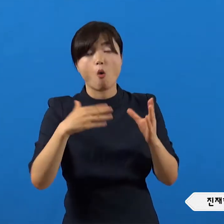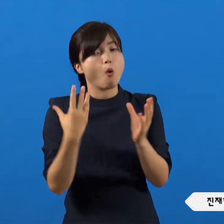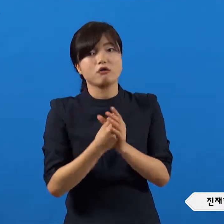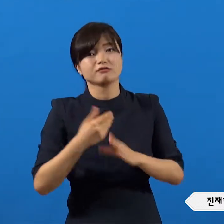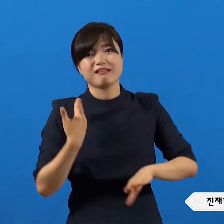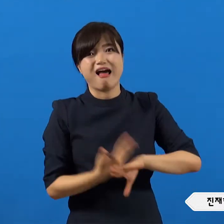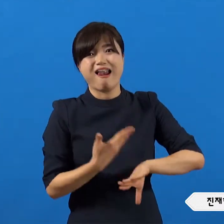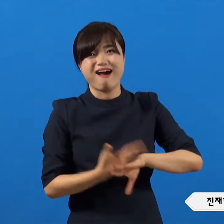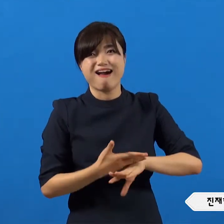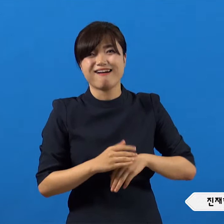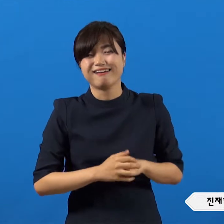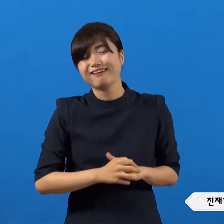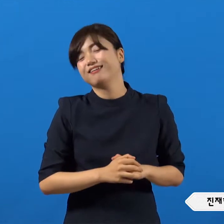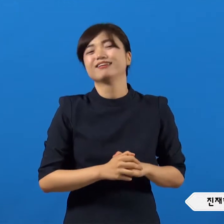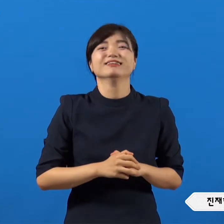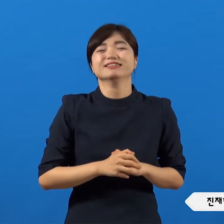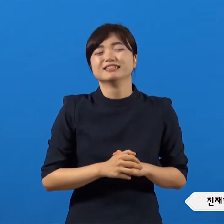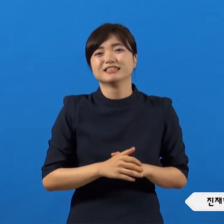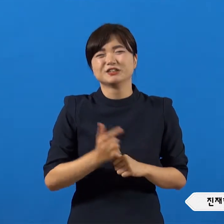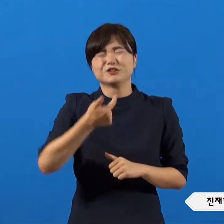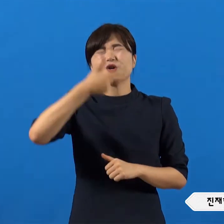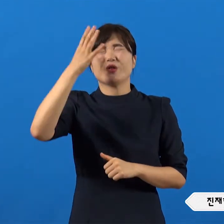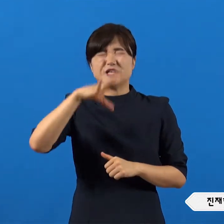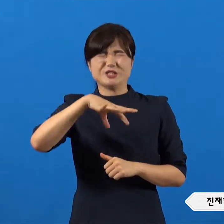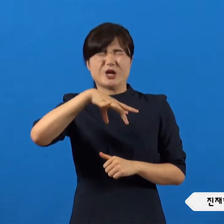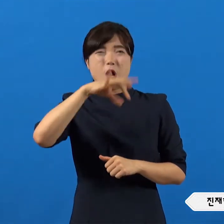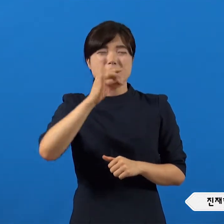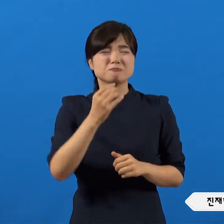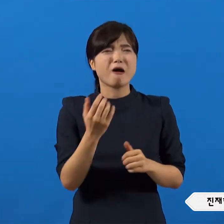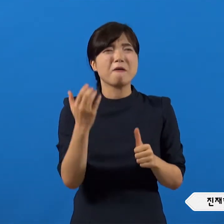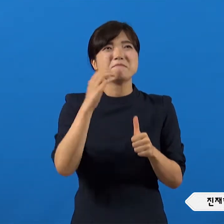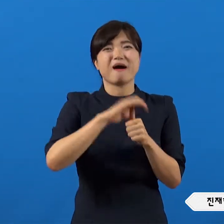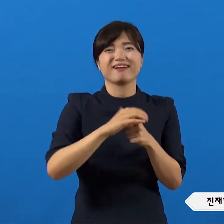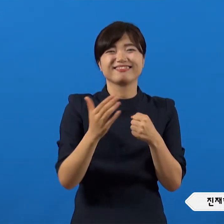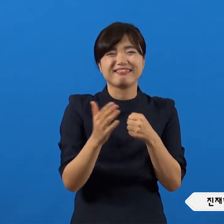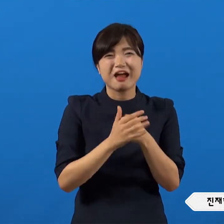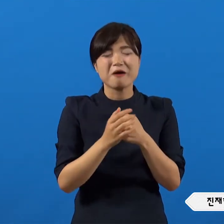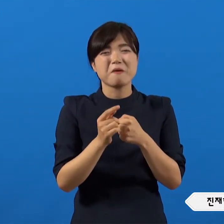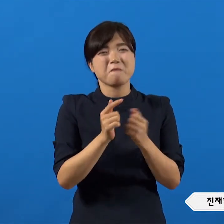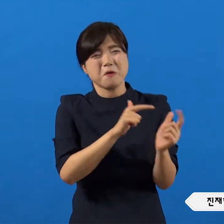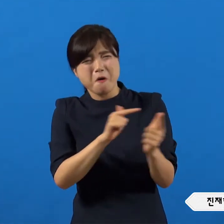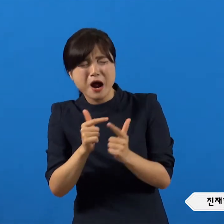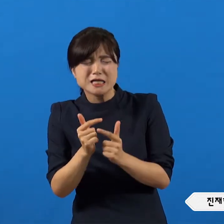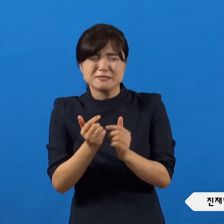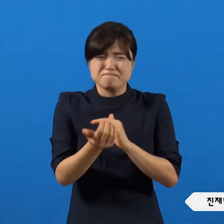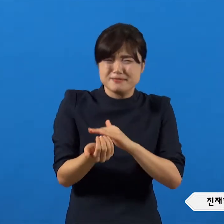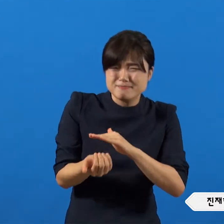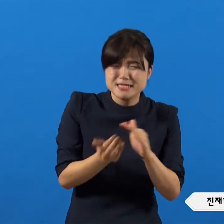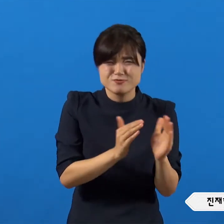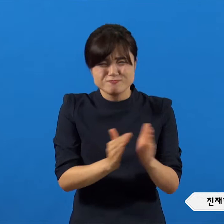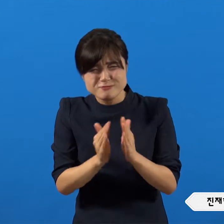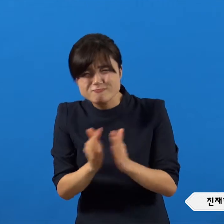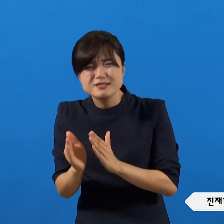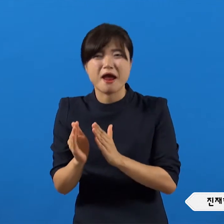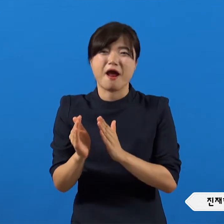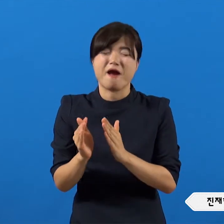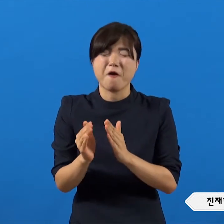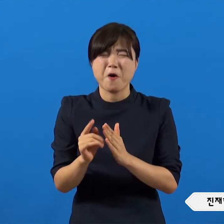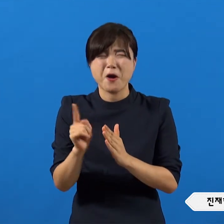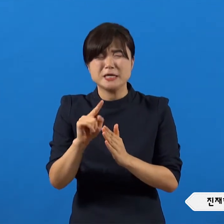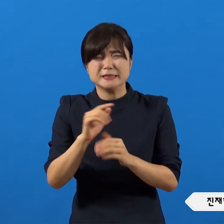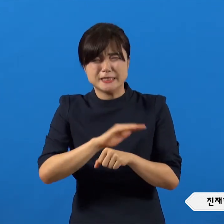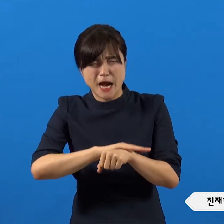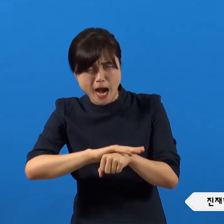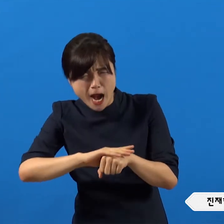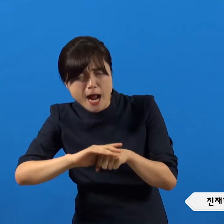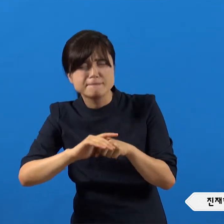다른 세상이었습니다. 저는 처음으로 주례를 하기 때문에 준비를 단단히 해서 정말